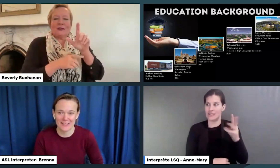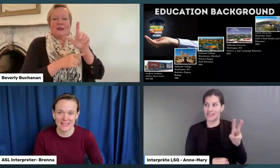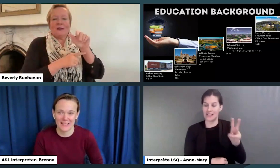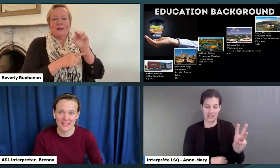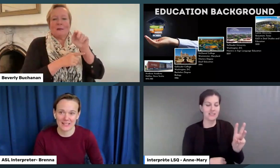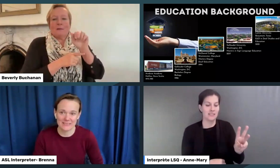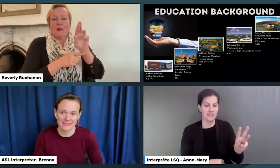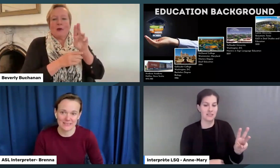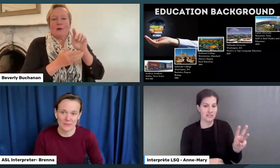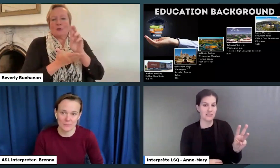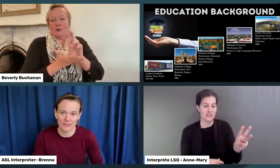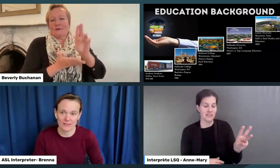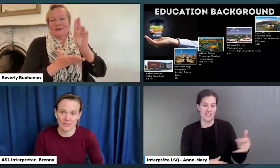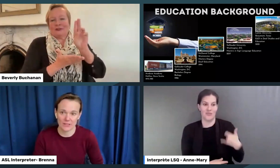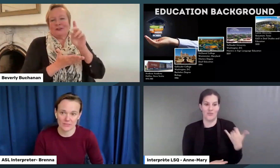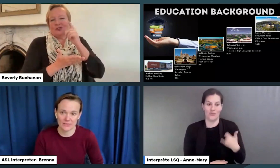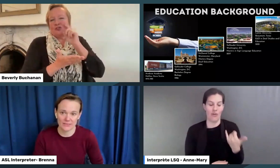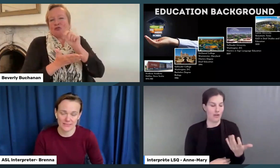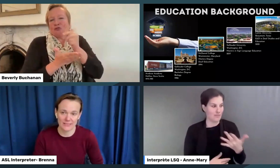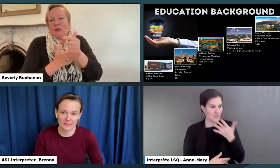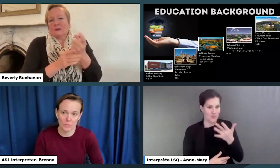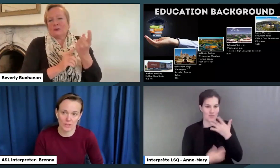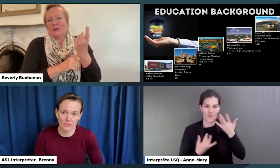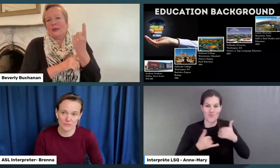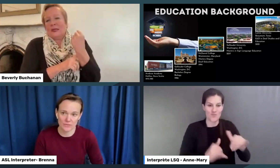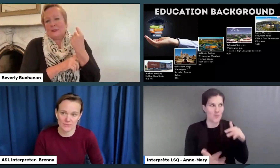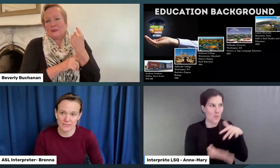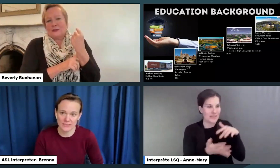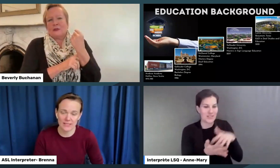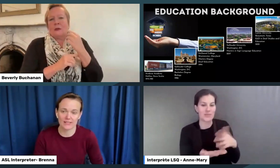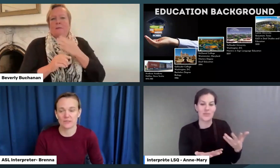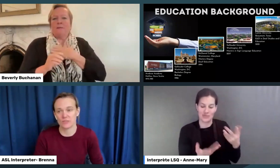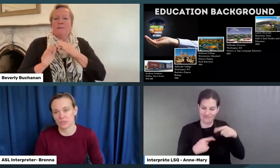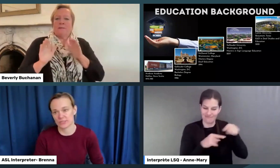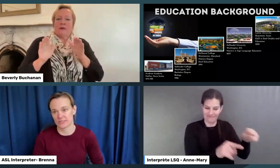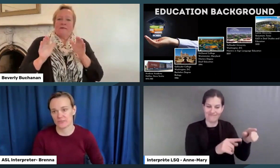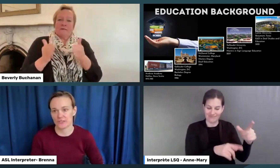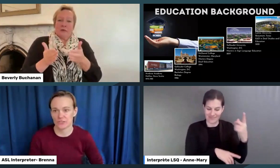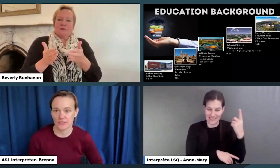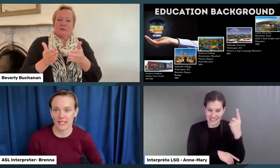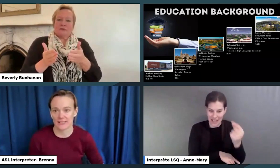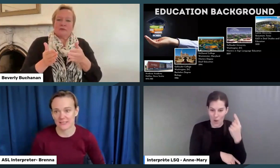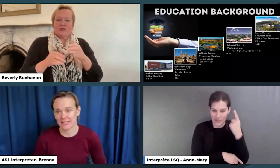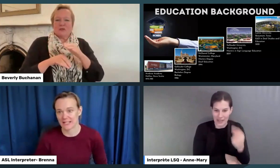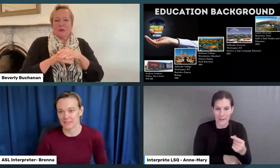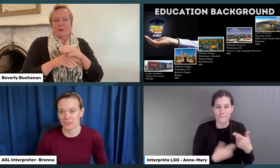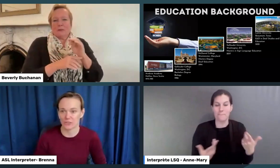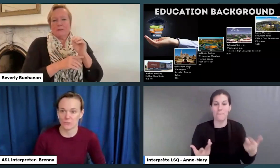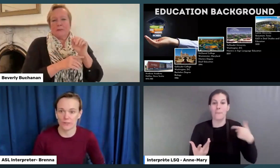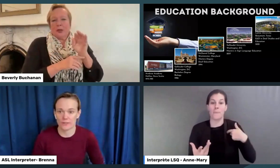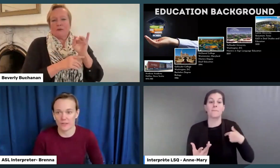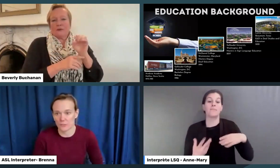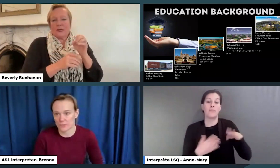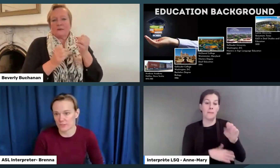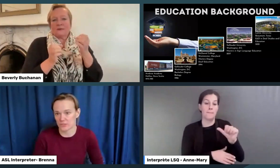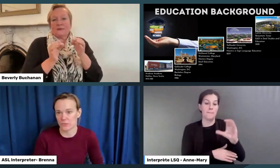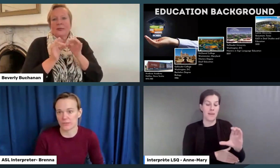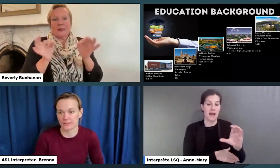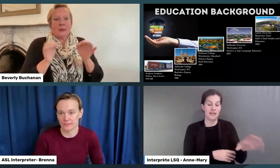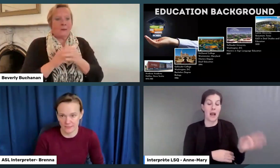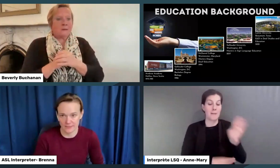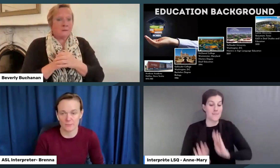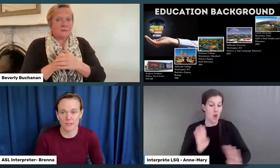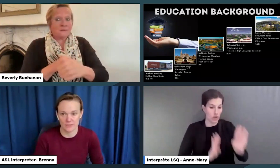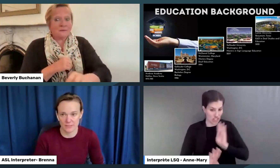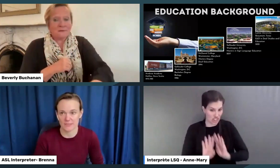davantage, j'ai fait mon doctorat à l'Université de Lamar et je viens de le terminer l'année dernière. J'étais avec